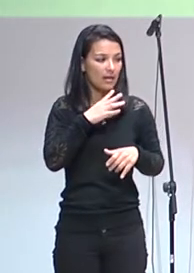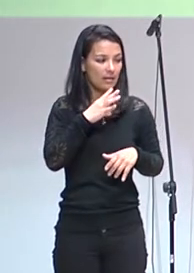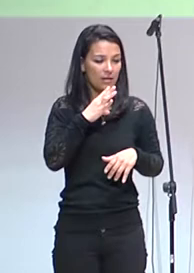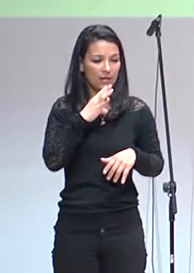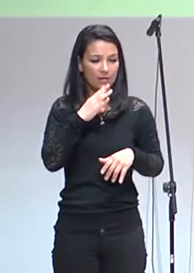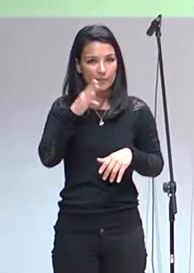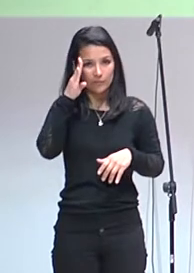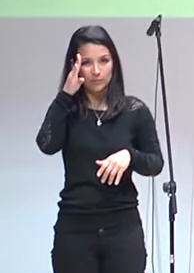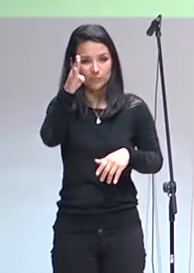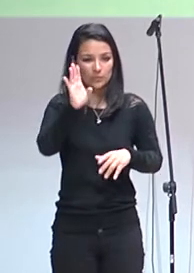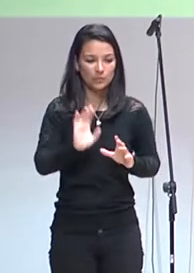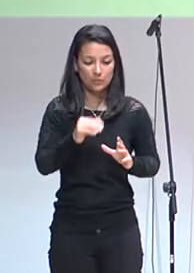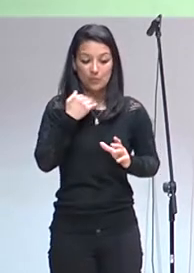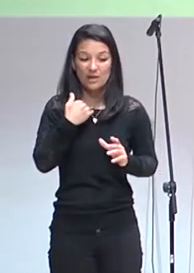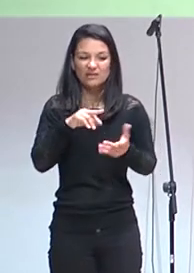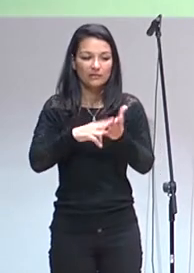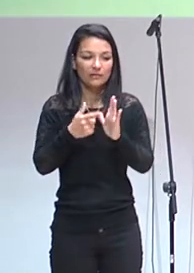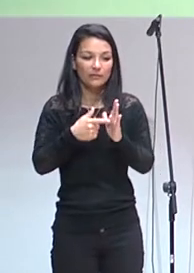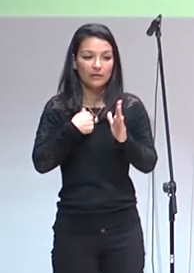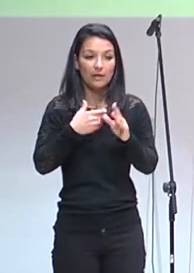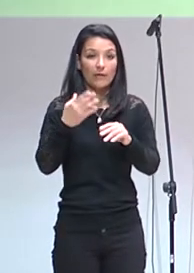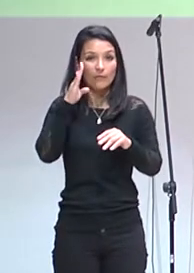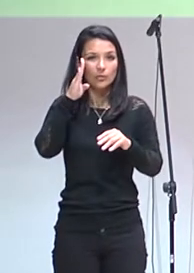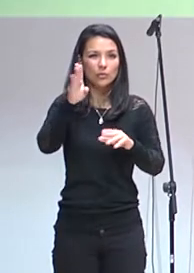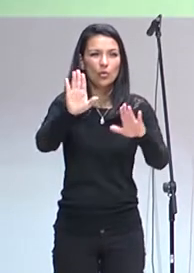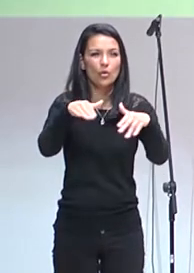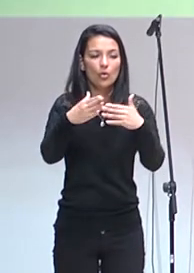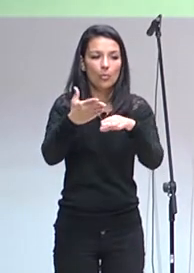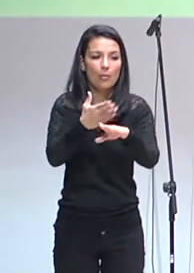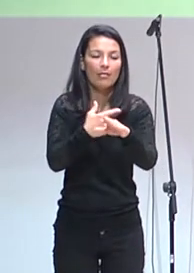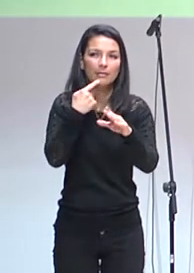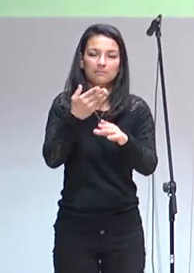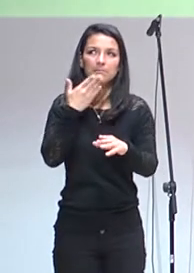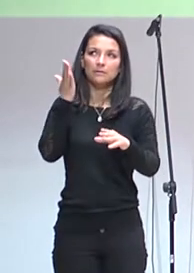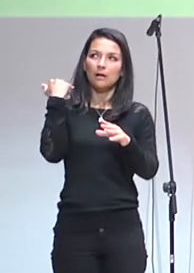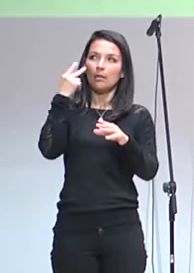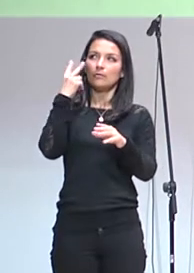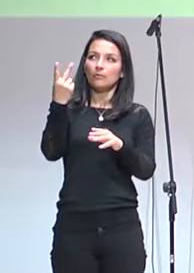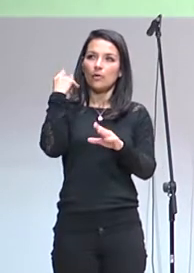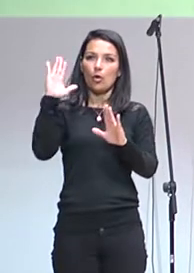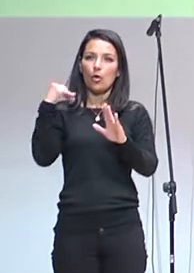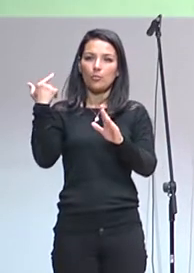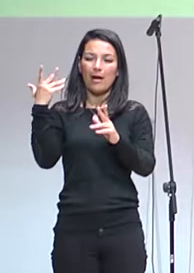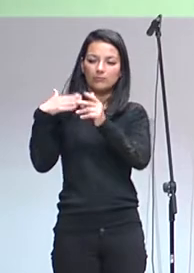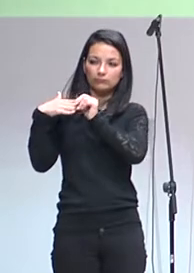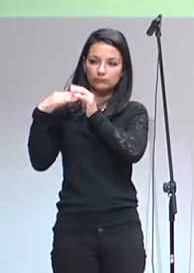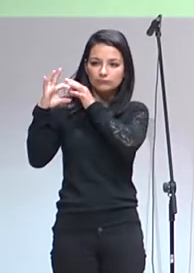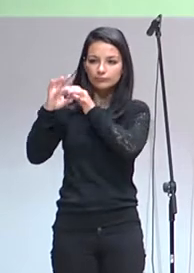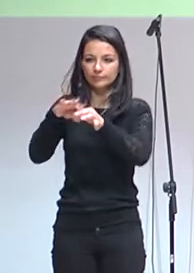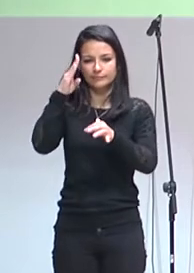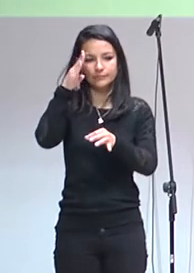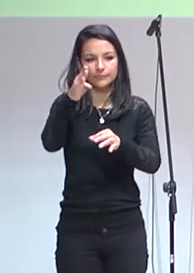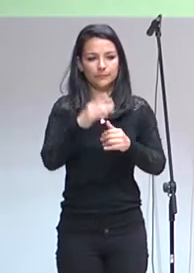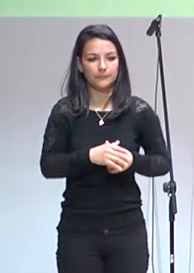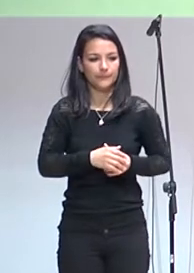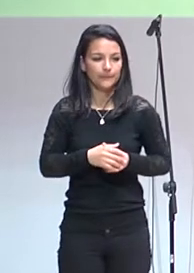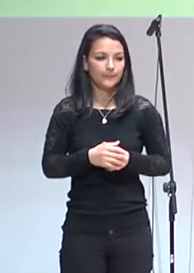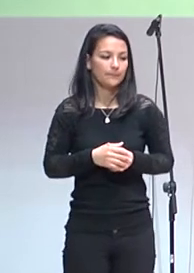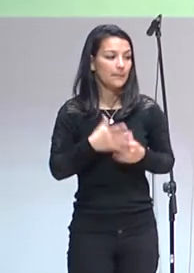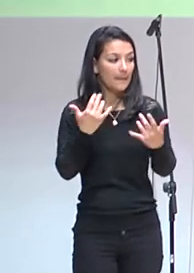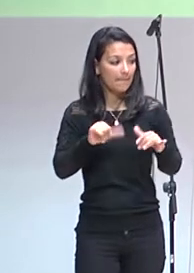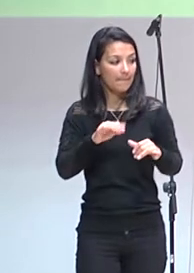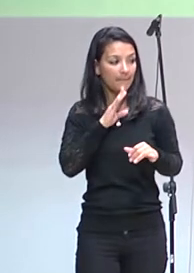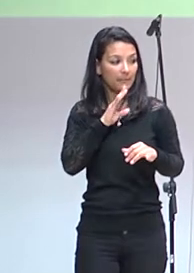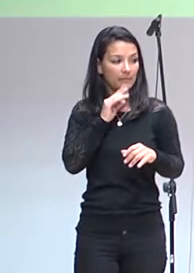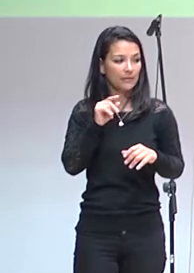ver el futuro desde el pasado. Y también hemos recibido el apoyo, aquí está Marcelita Vargas, ¿no?, de